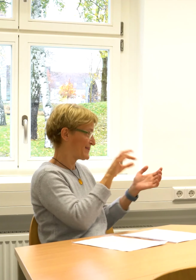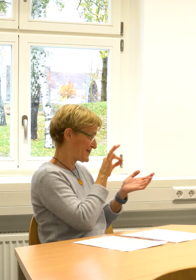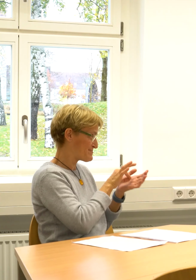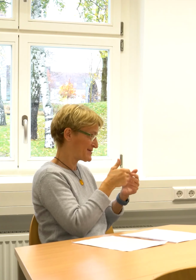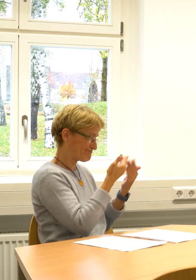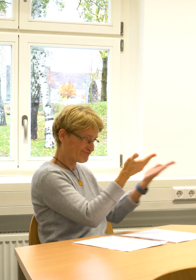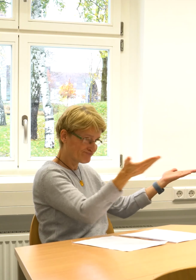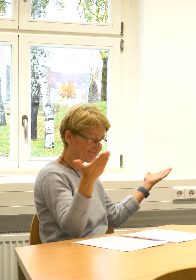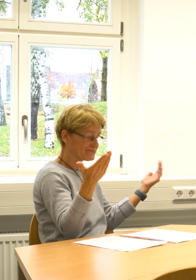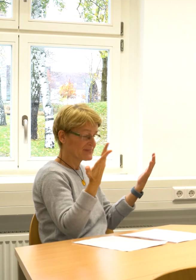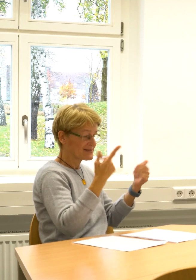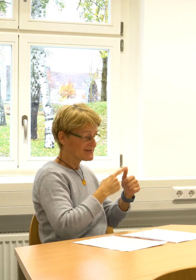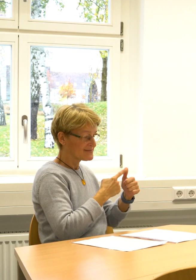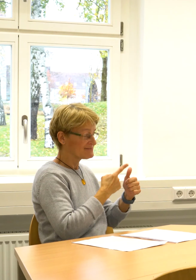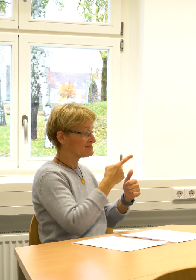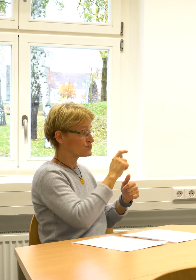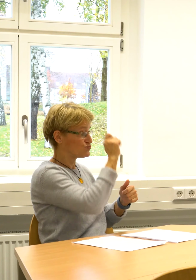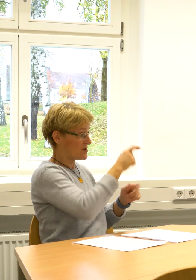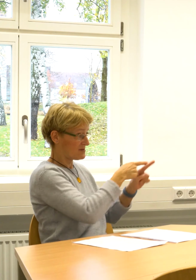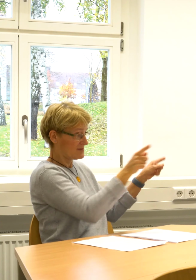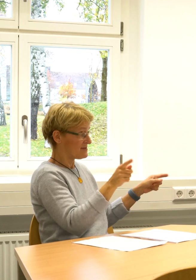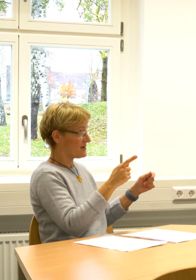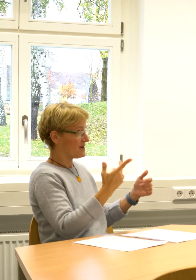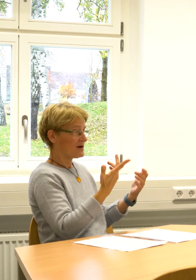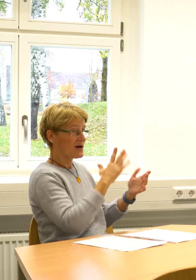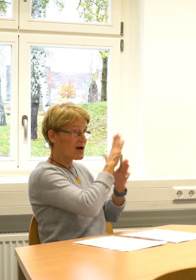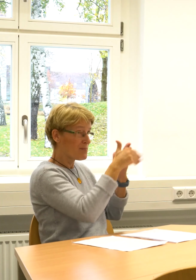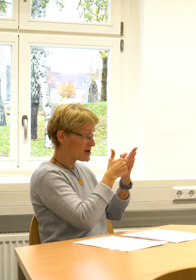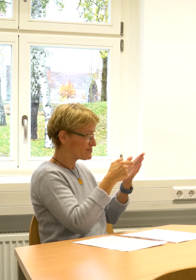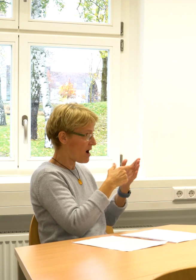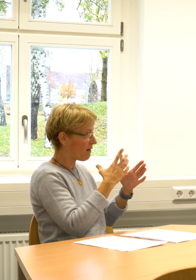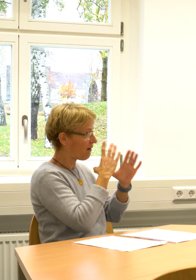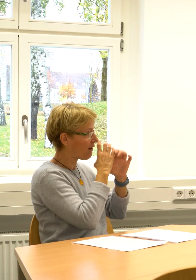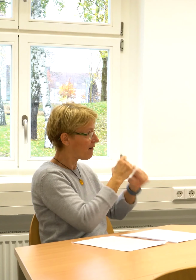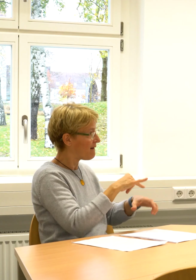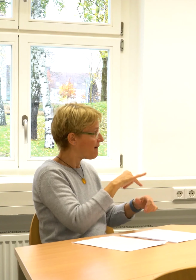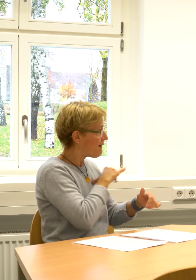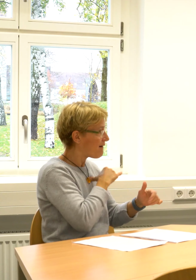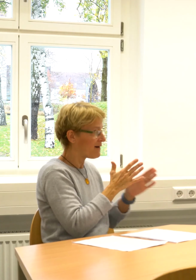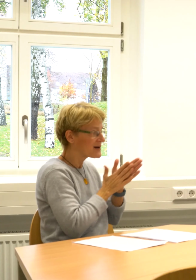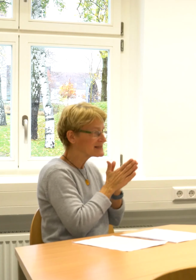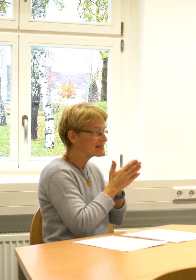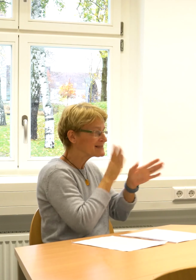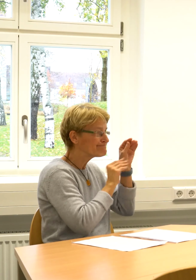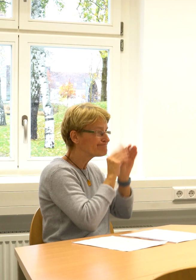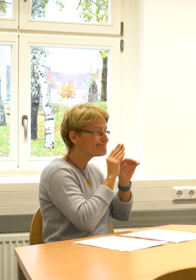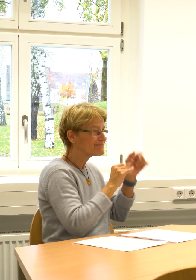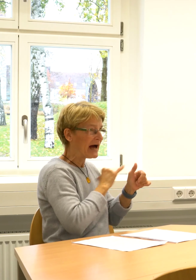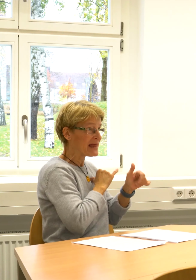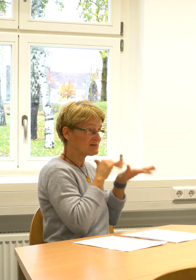Ich möchte gerne den Studieninteressierten den Tipp geben, dass, wenn sie sich für Gebärdensprache interessieren und da motiviert sind,